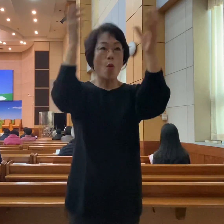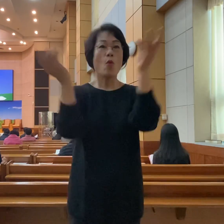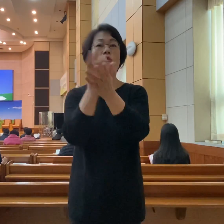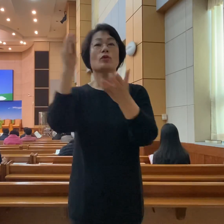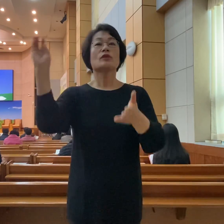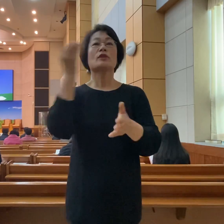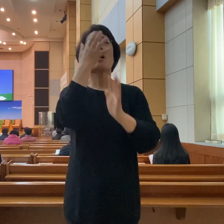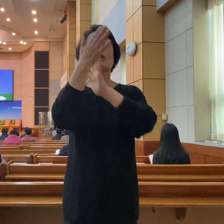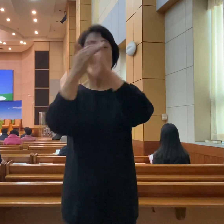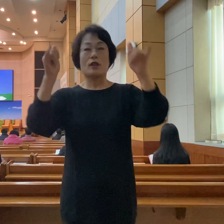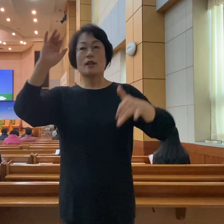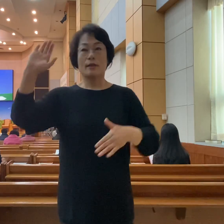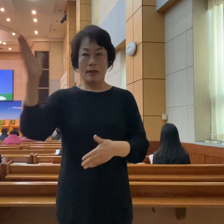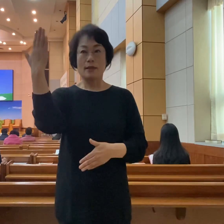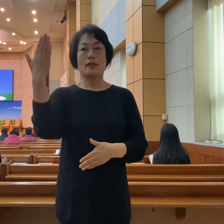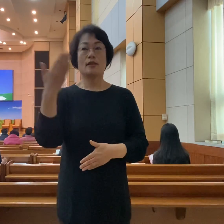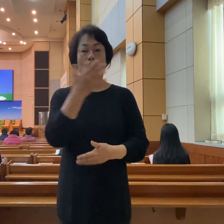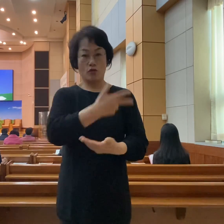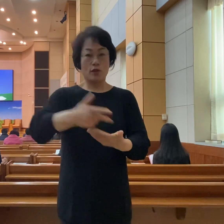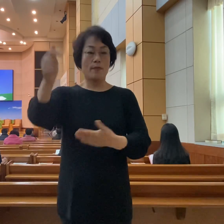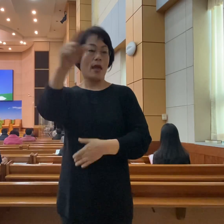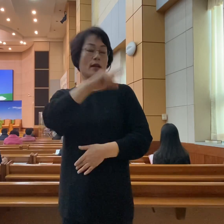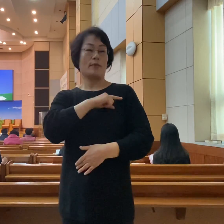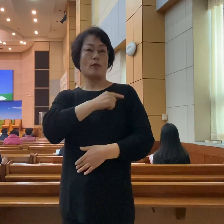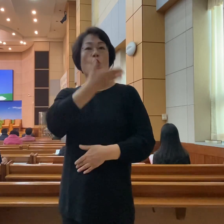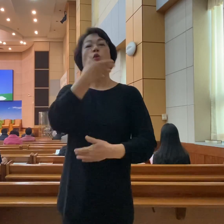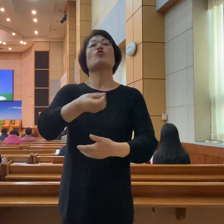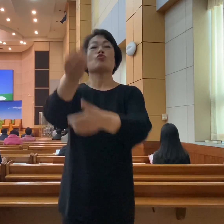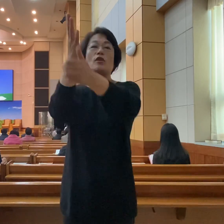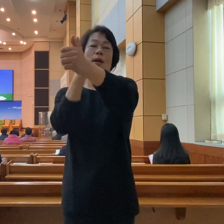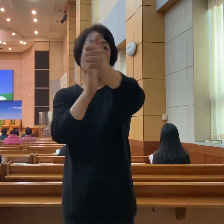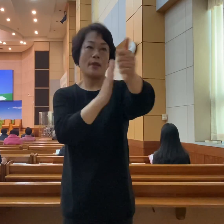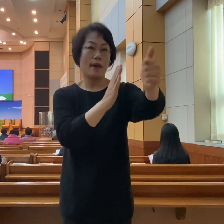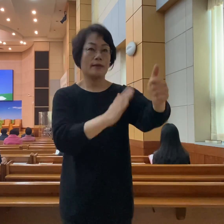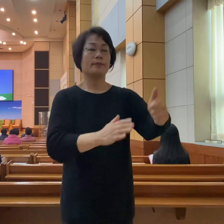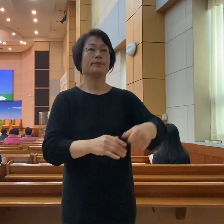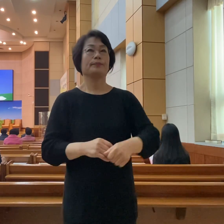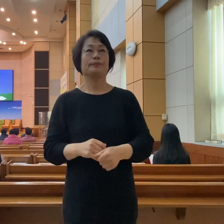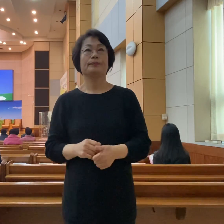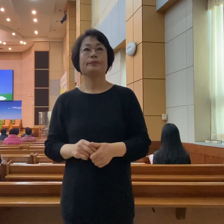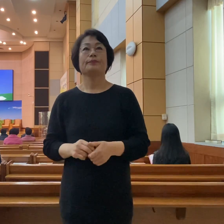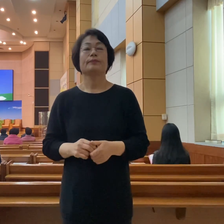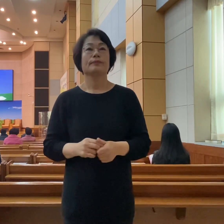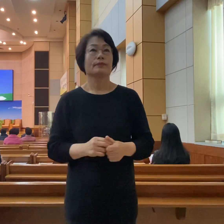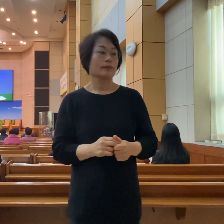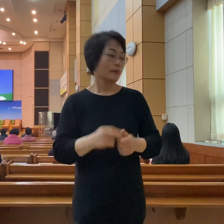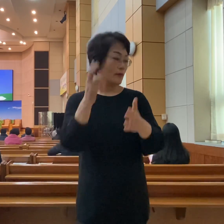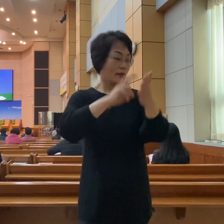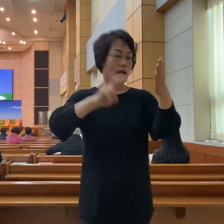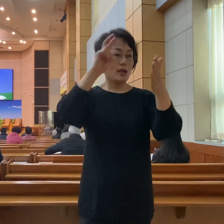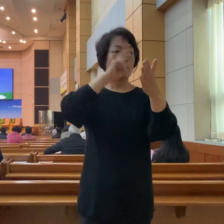모든 성도들 되시기를 주님의 이름으로 축원합니다. 찬송가 360